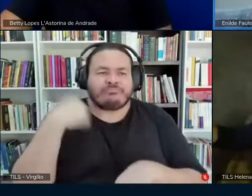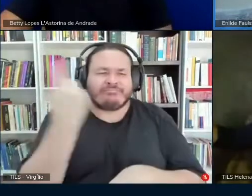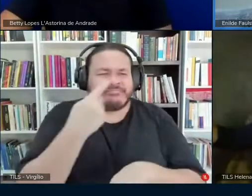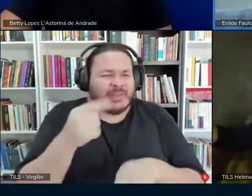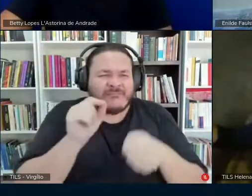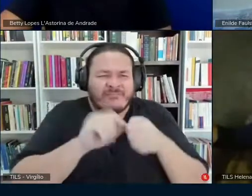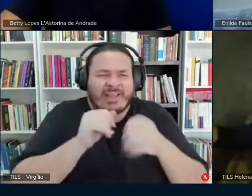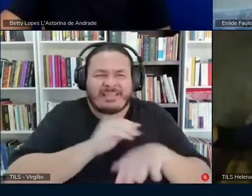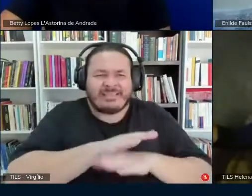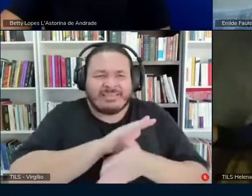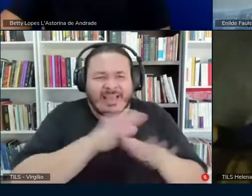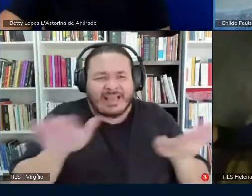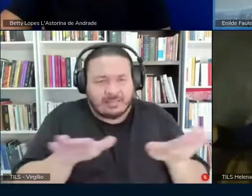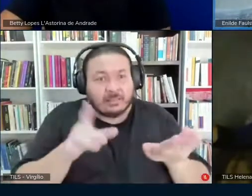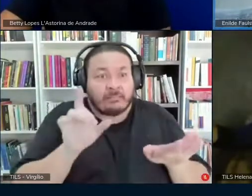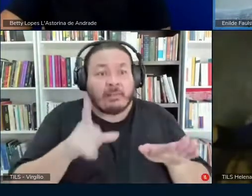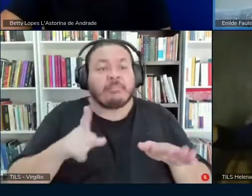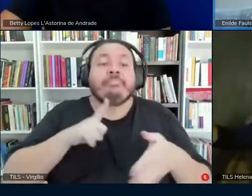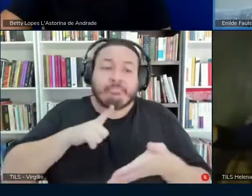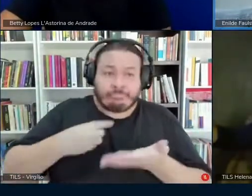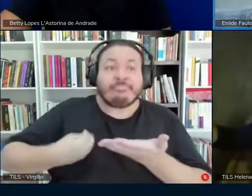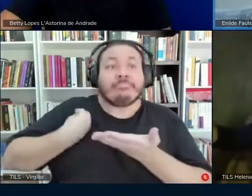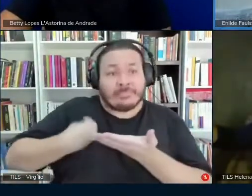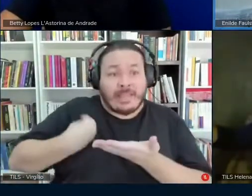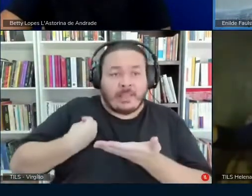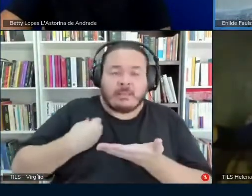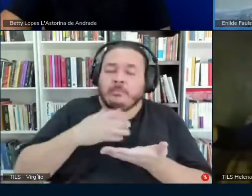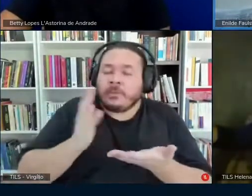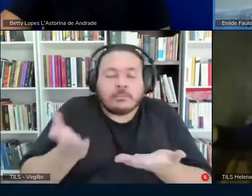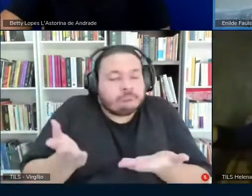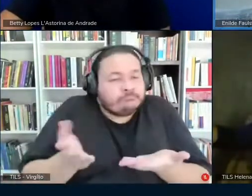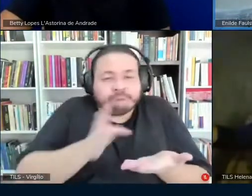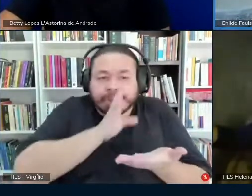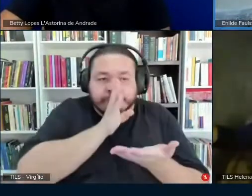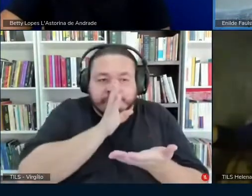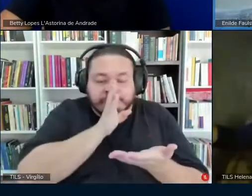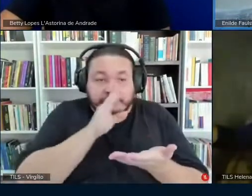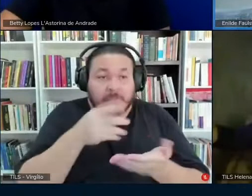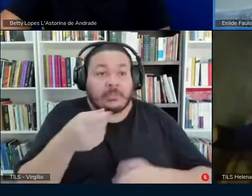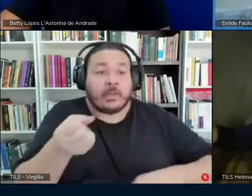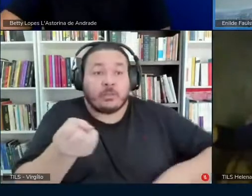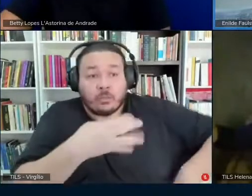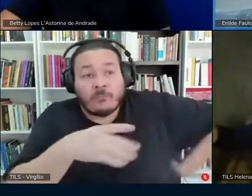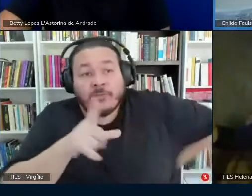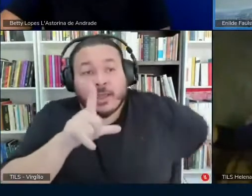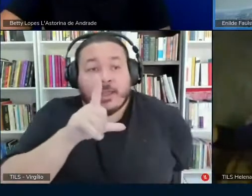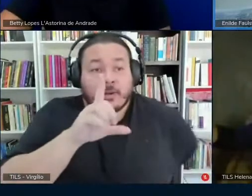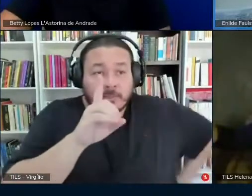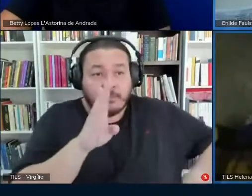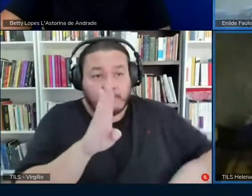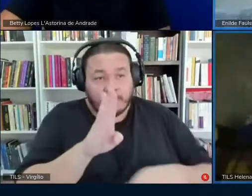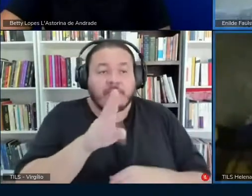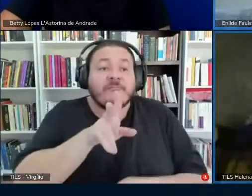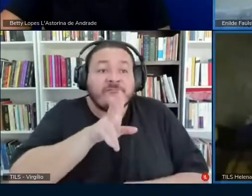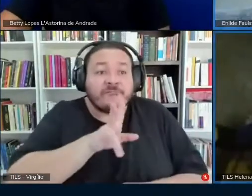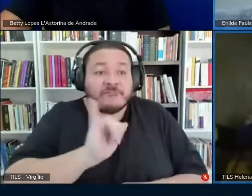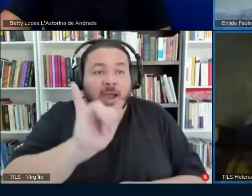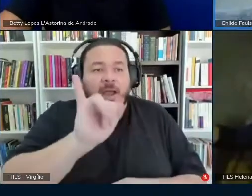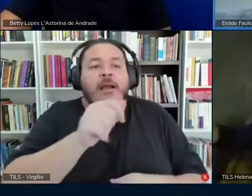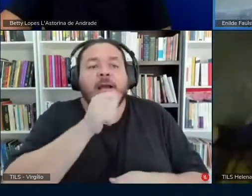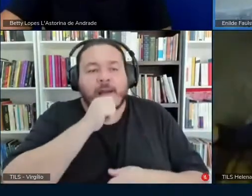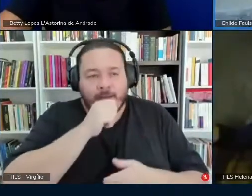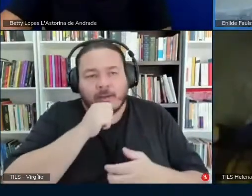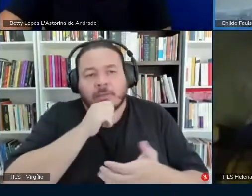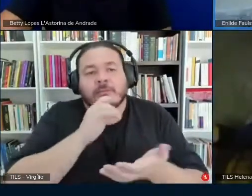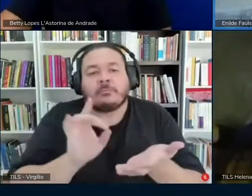existe. E a nova LDB, ela vai ainda entrar em vigor. O que ele pode,